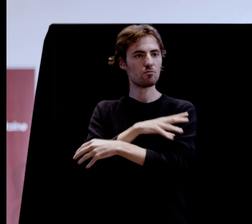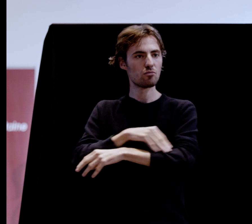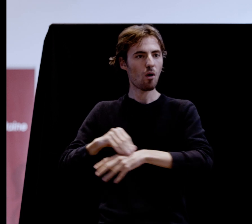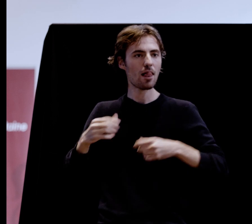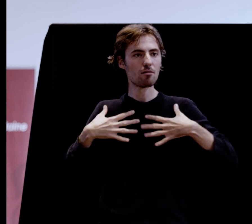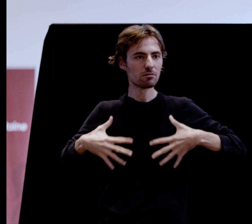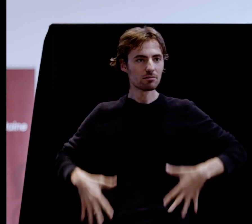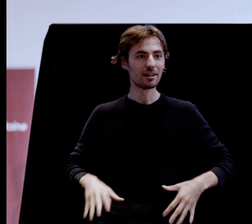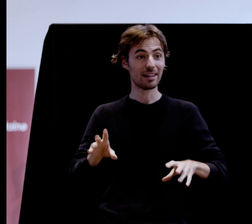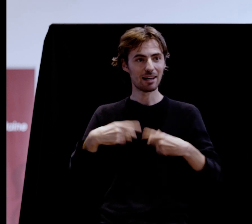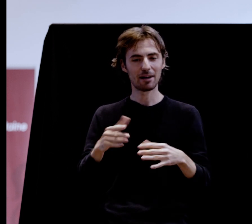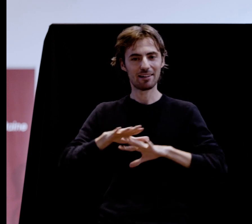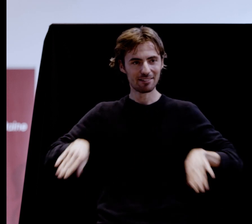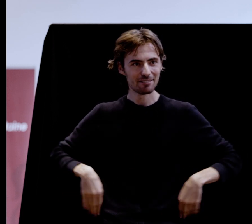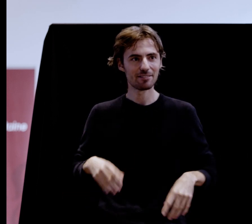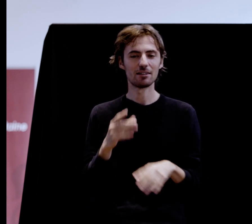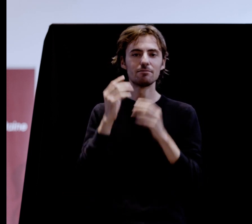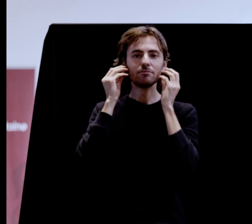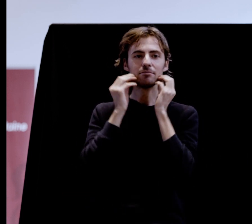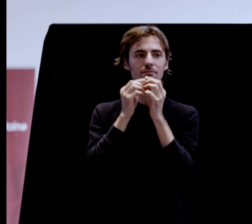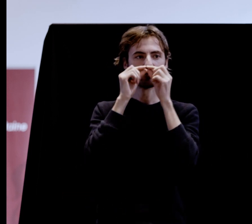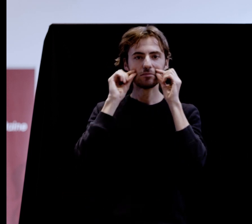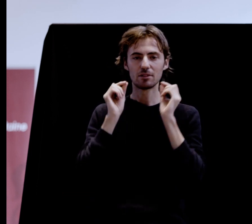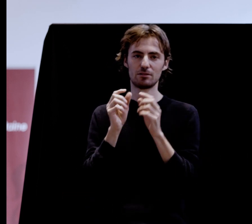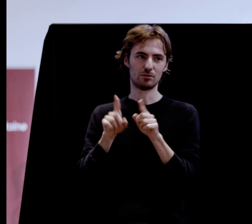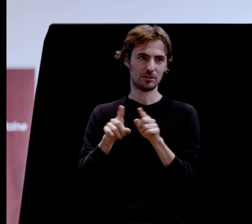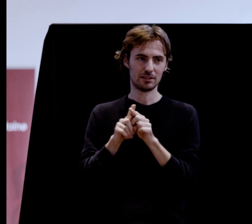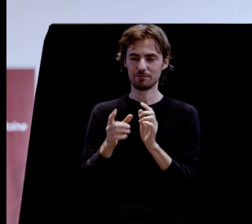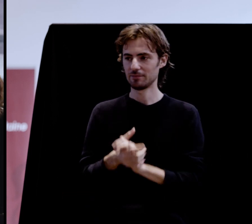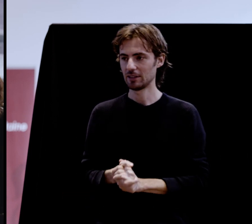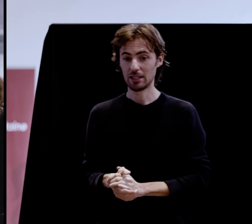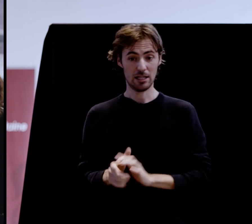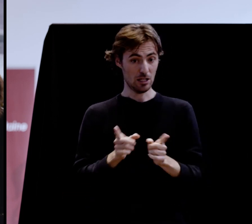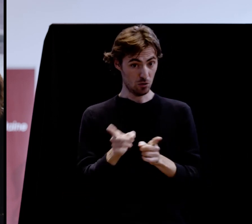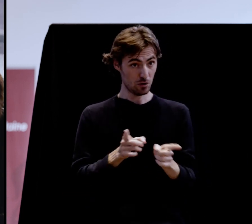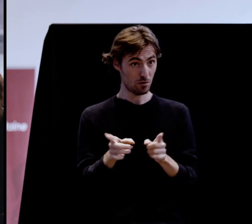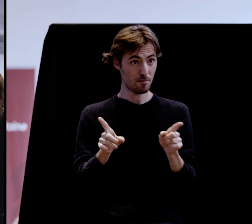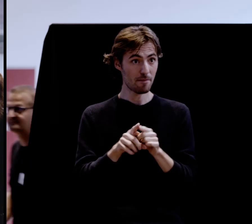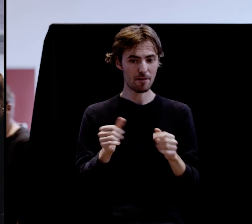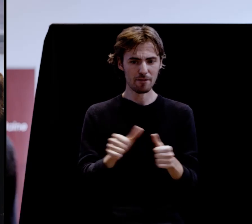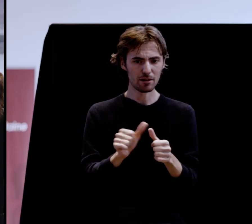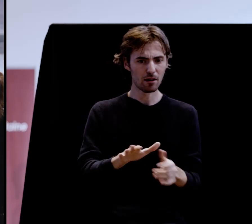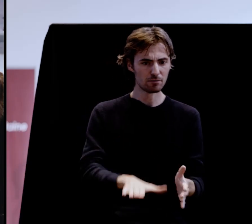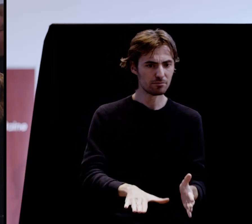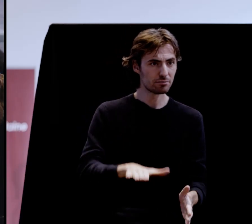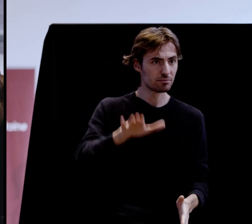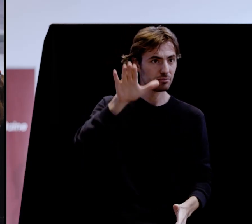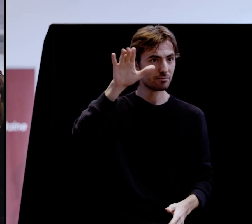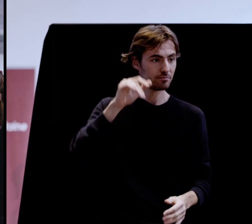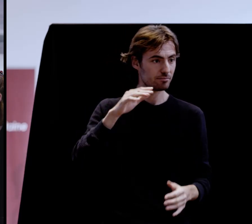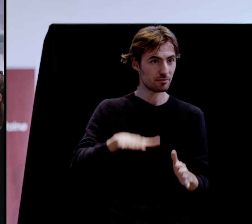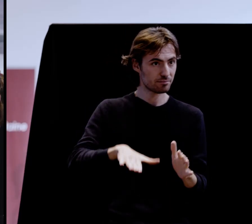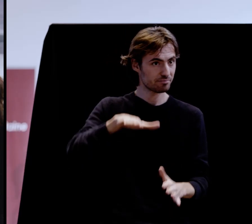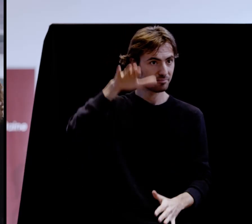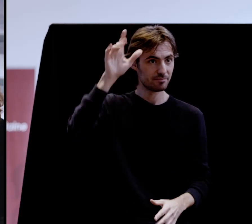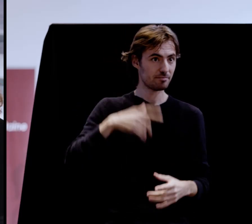la barbe. Dans les deux sexes, à cet âge, il y a aussi la poussée de croissance, l'accélération de la croissance, sous